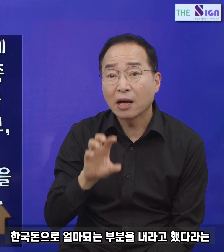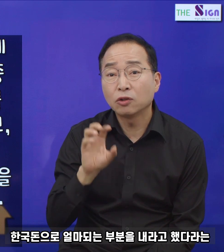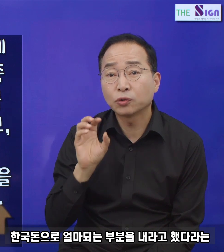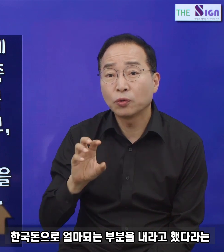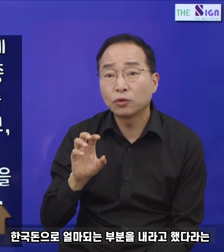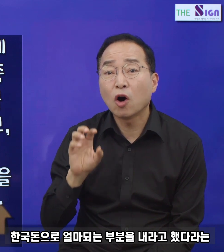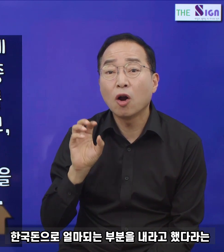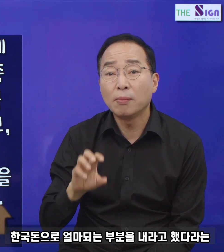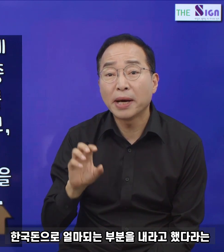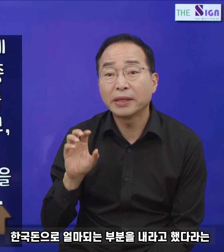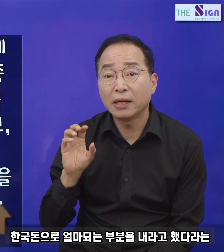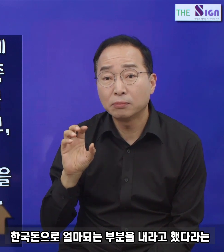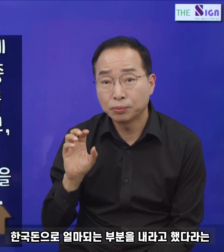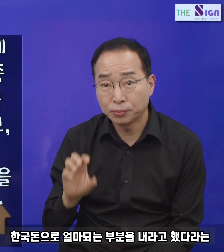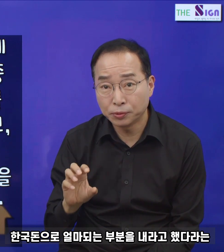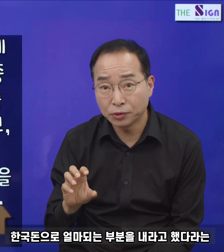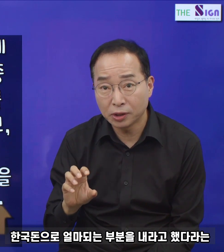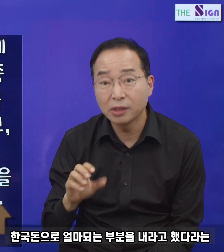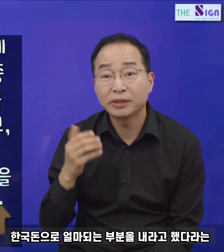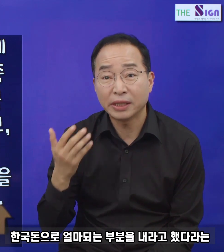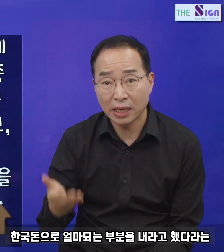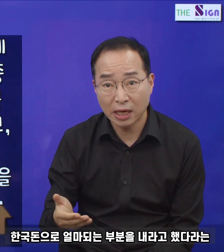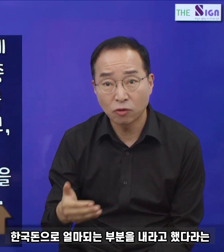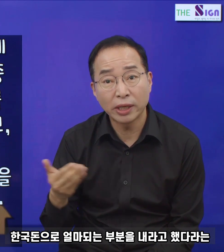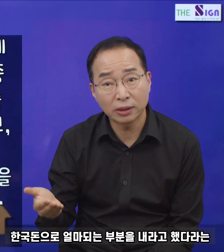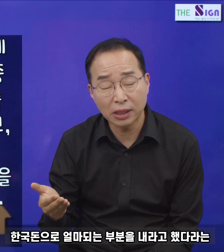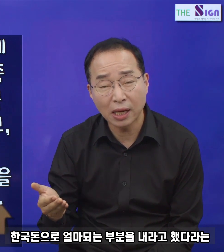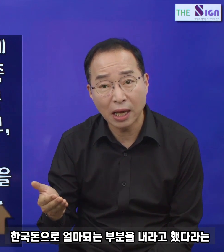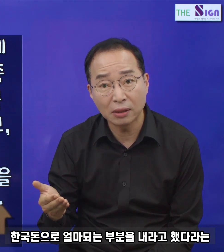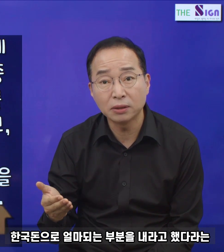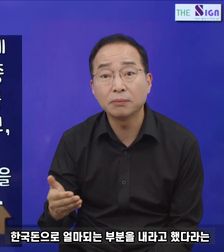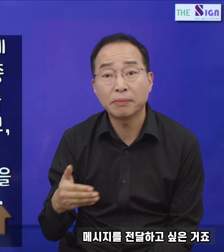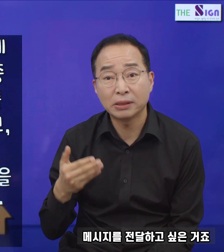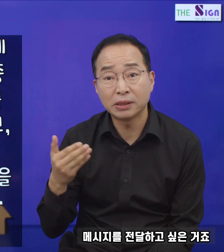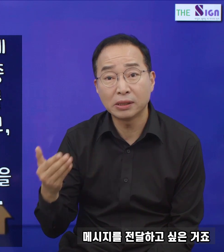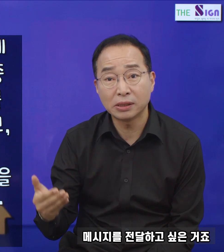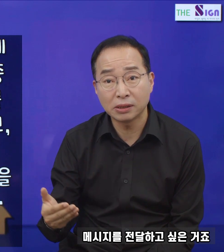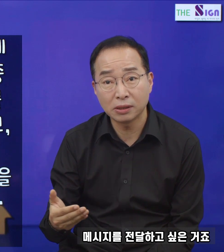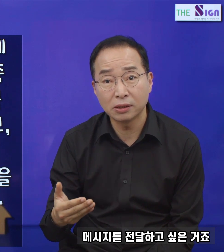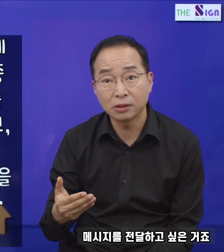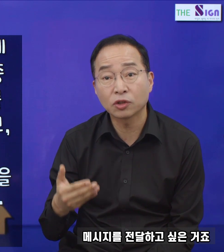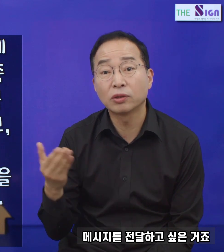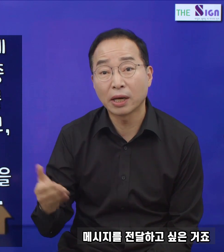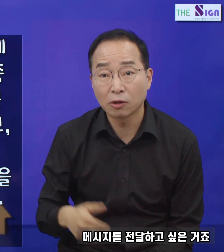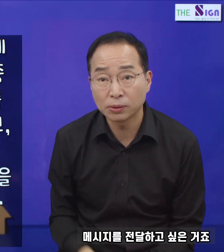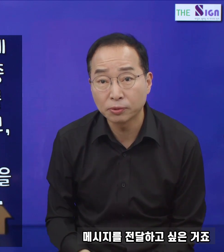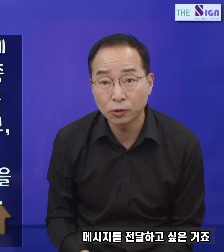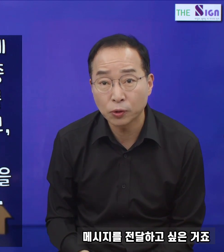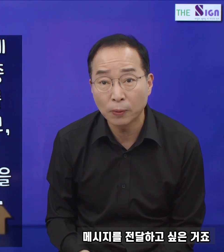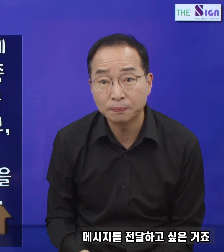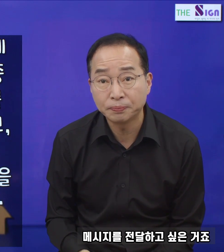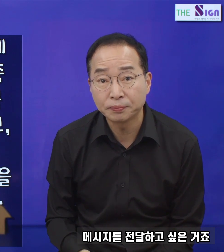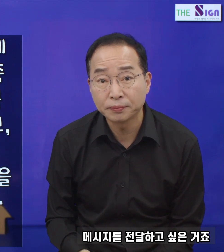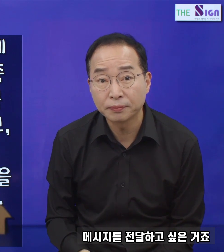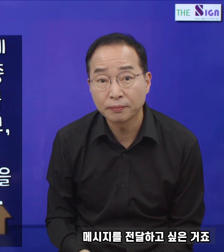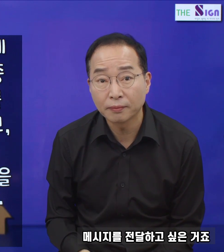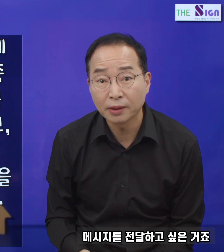한국 돈으로 얼마 되는 부분을 내라고 했다라는 메시지를 전달하고 싶은 거죠.